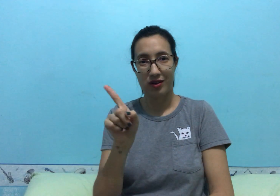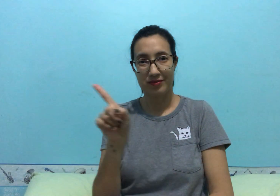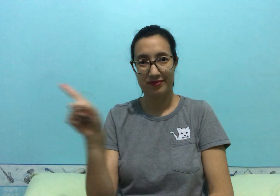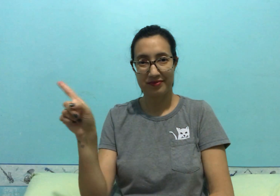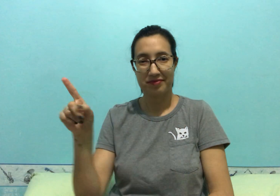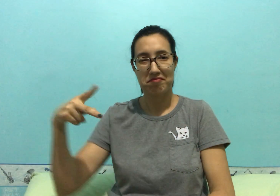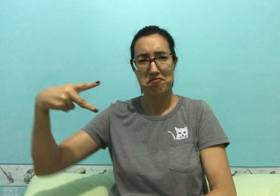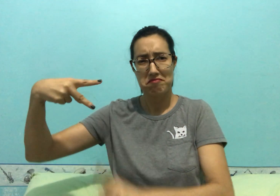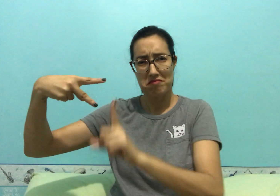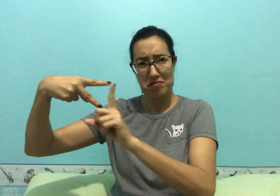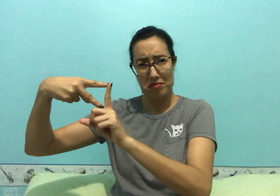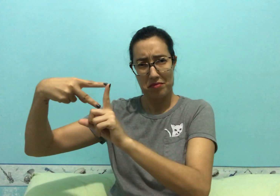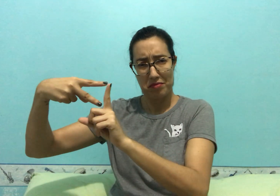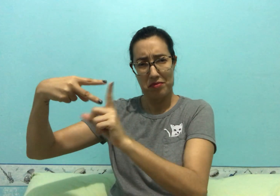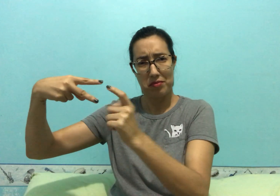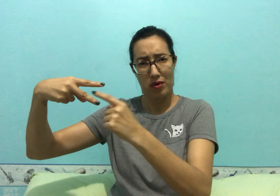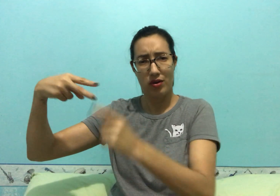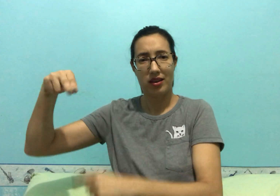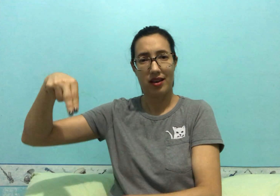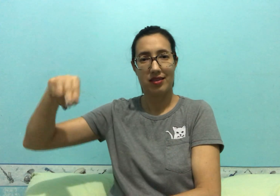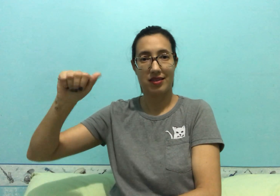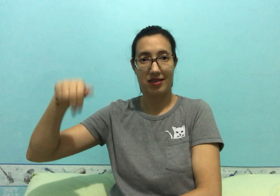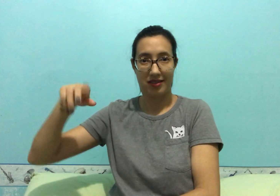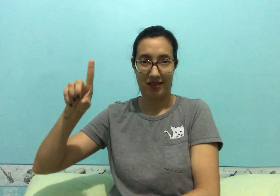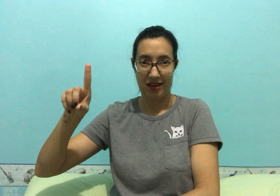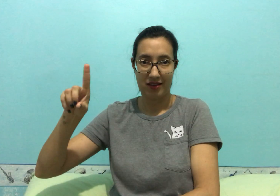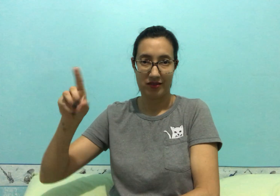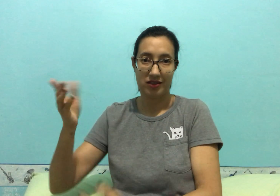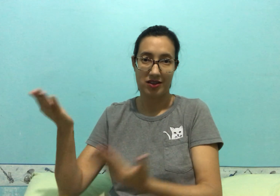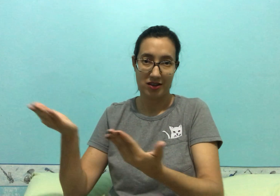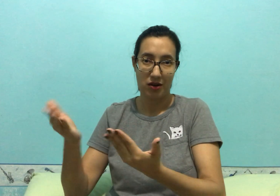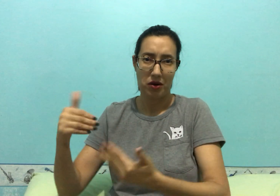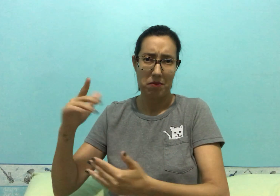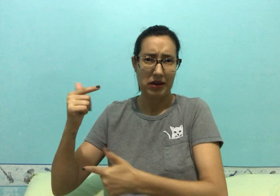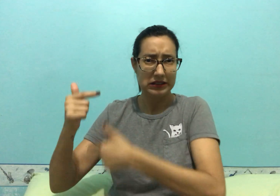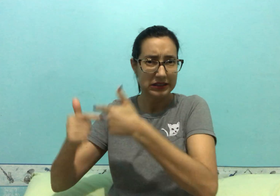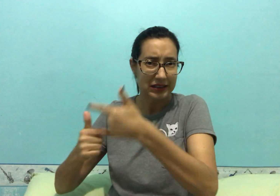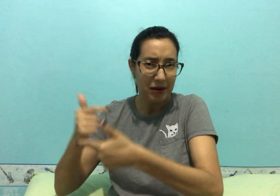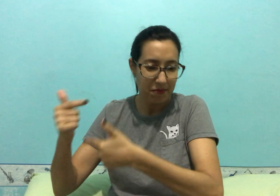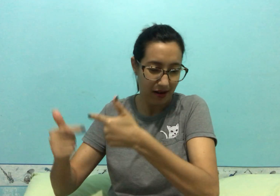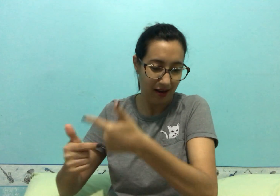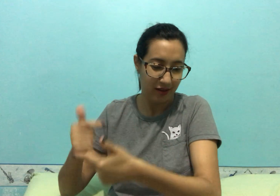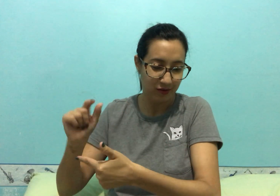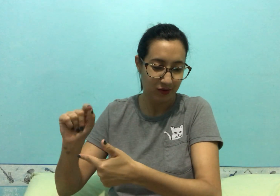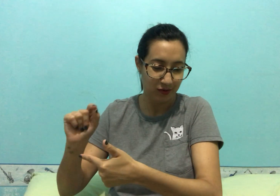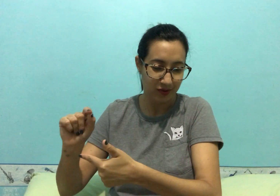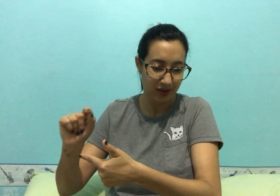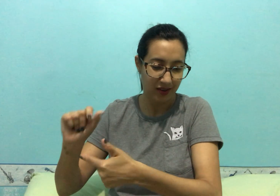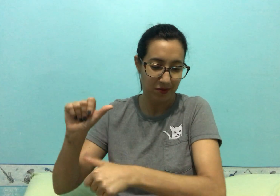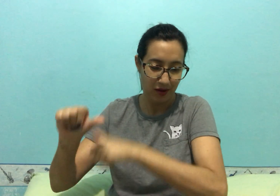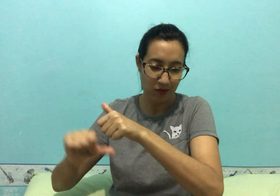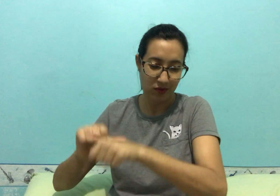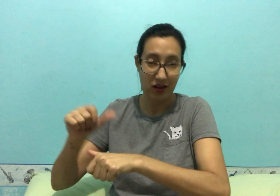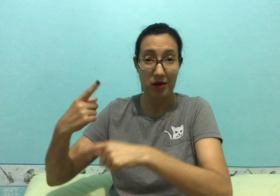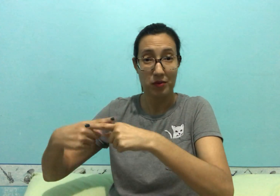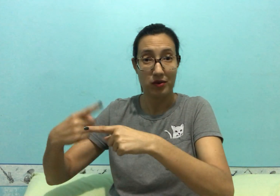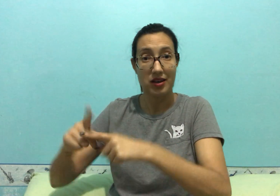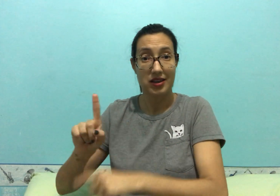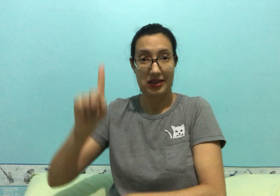essa equação aqui agora dá um pouco mais de trabalho para ser evoluída, né? Porque quando eu olho para uma equação como essa aqui, ó, A ou B